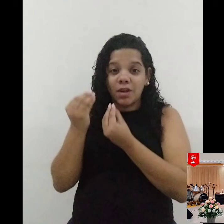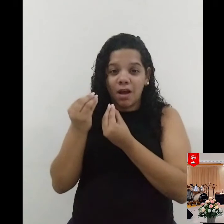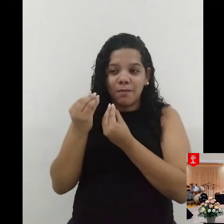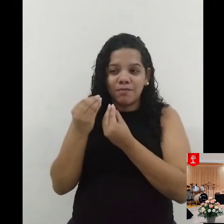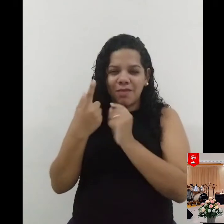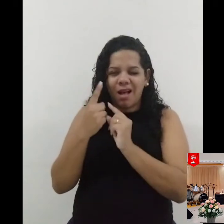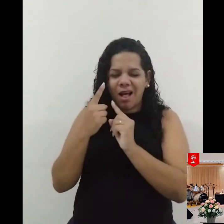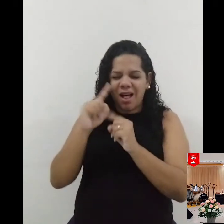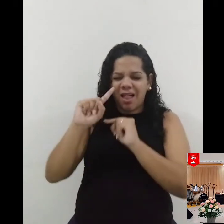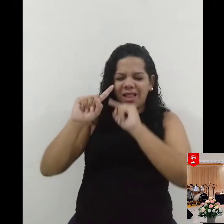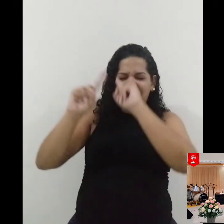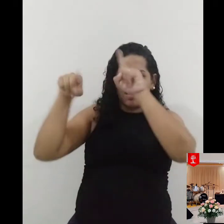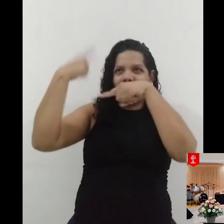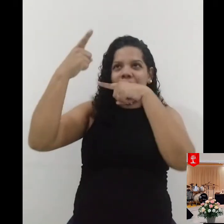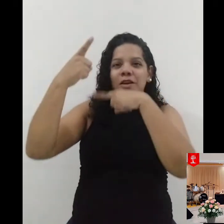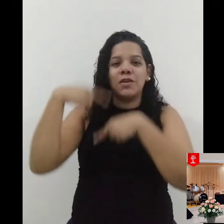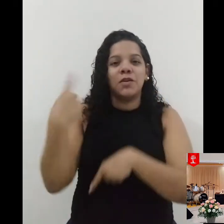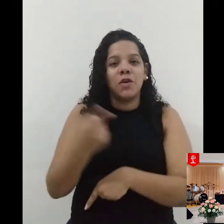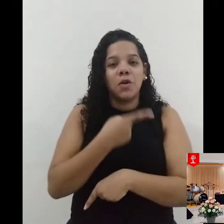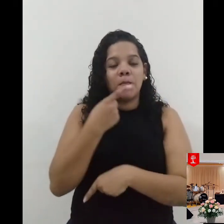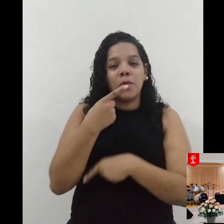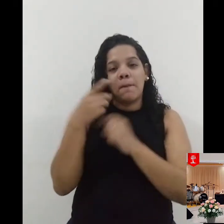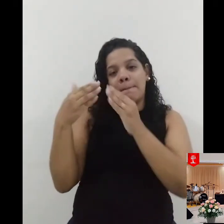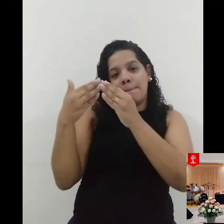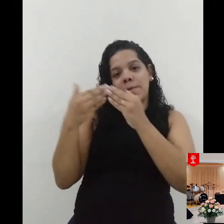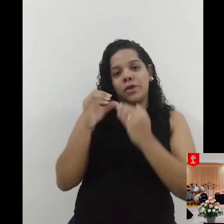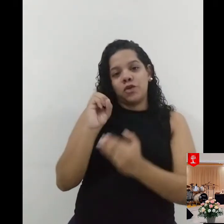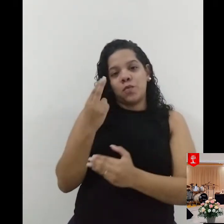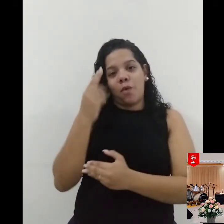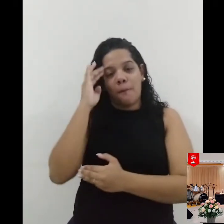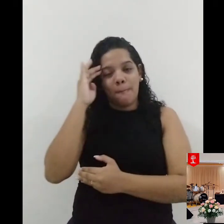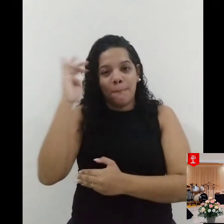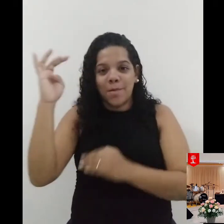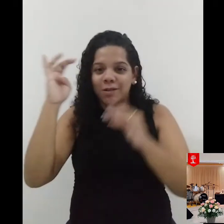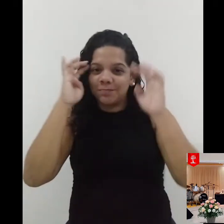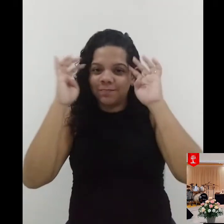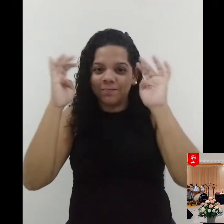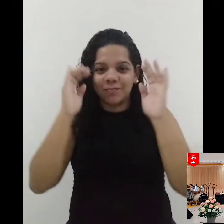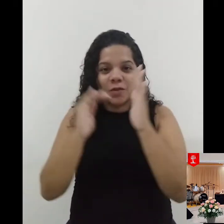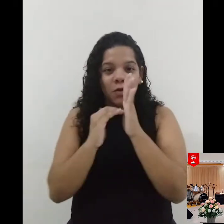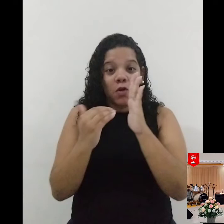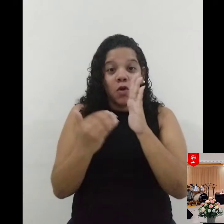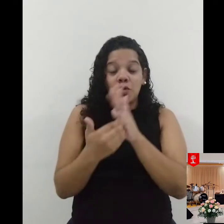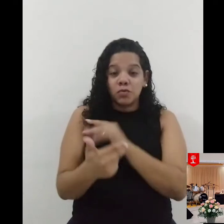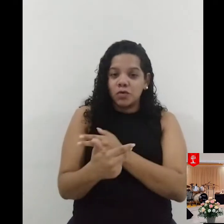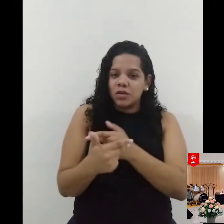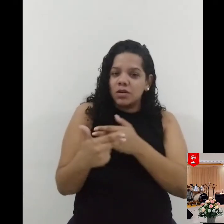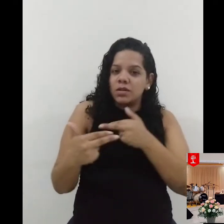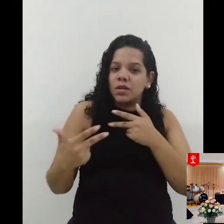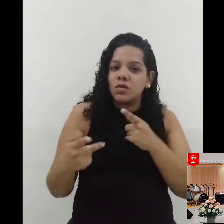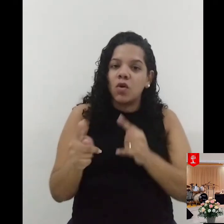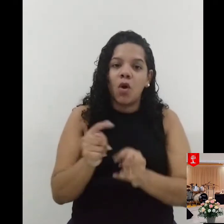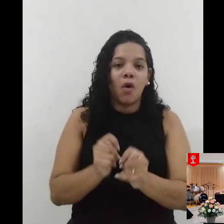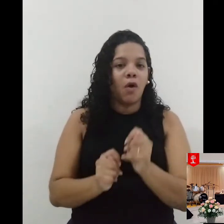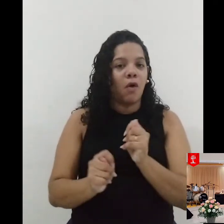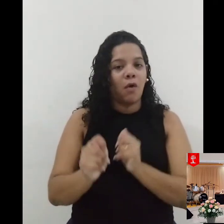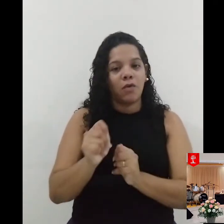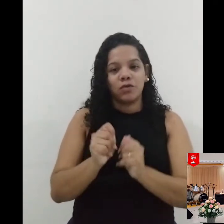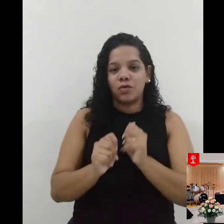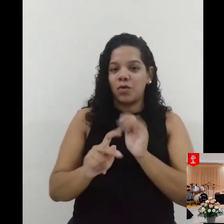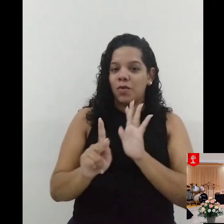soberano. Vamos louvar, junte sua família e vamos cultuar ao nosso